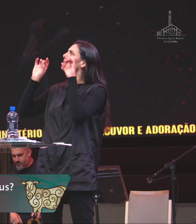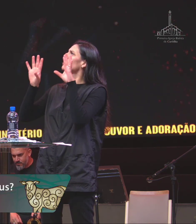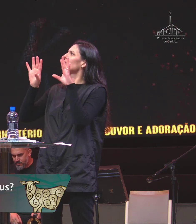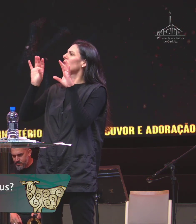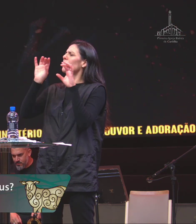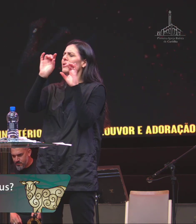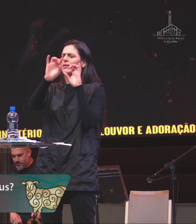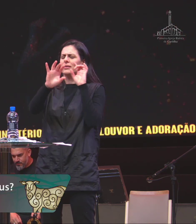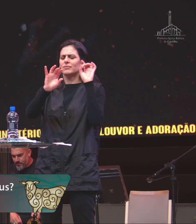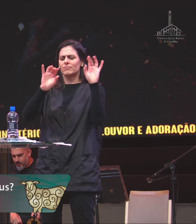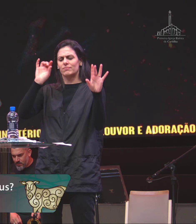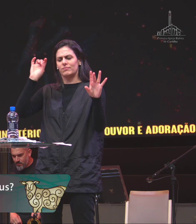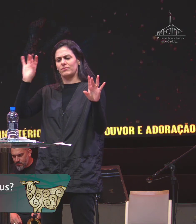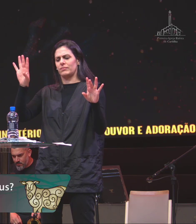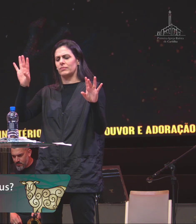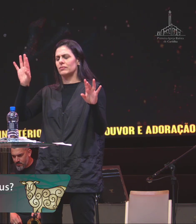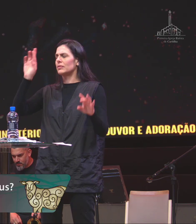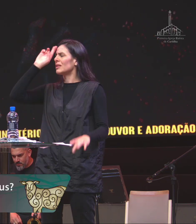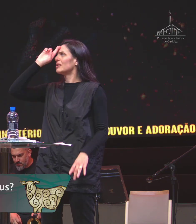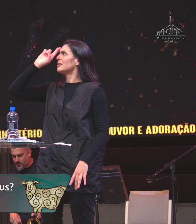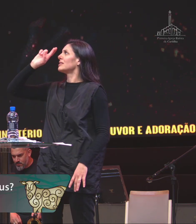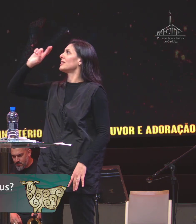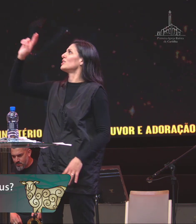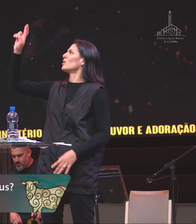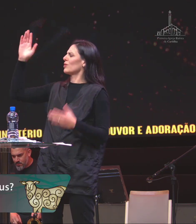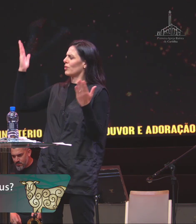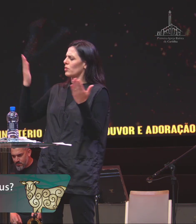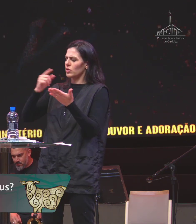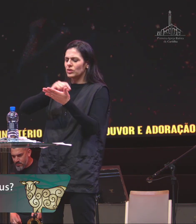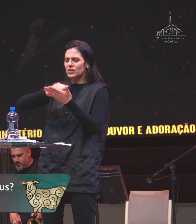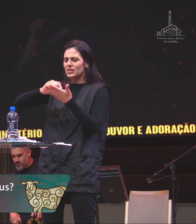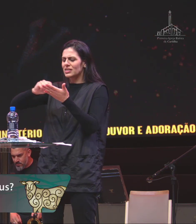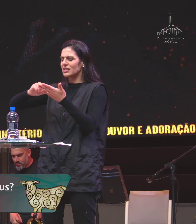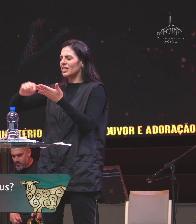Querido Deus, nós estamos aqui diante do Senhor, Pai,